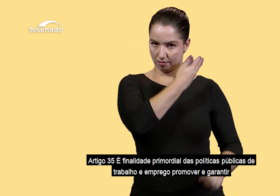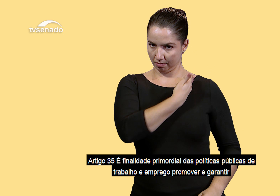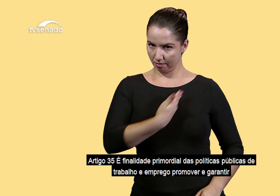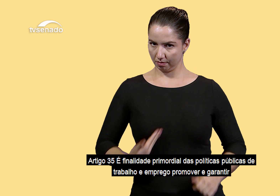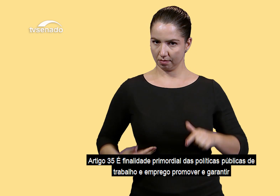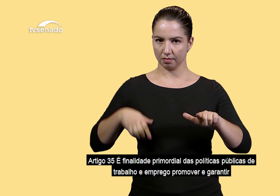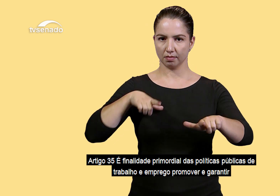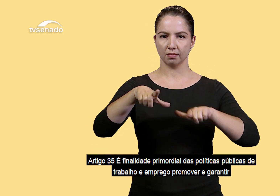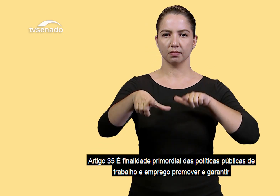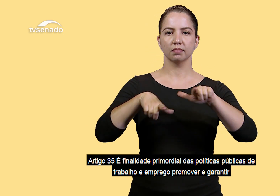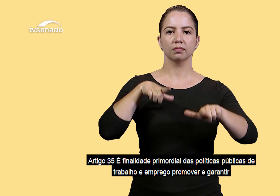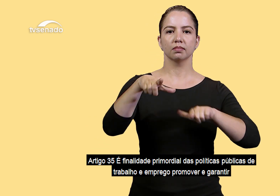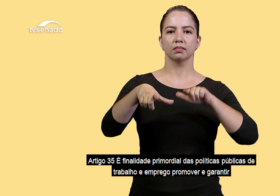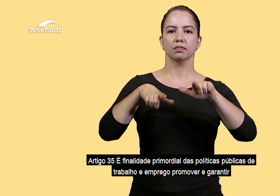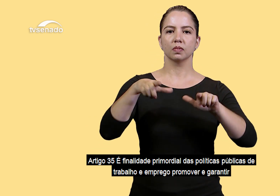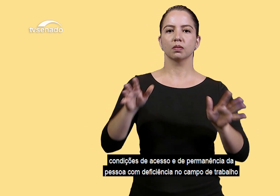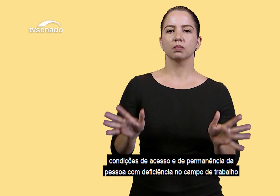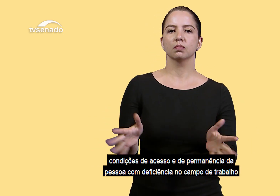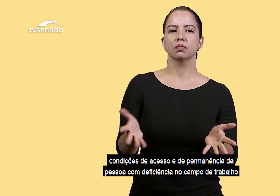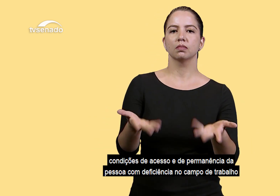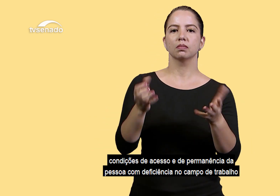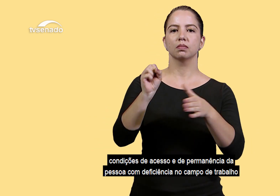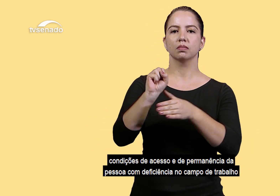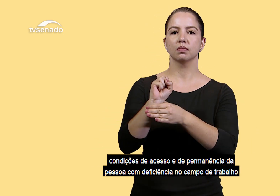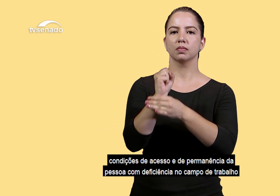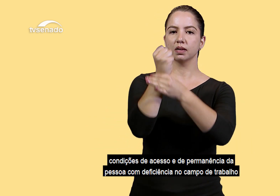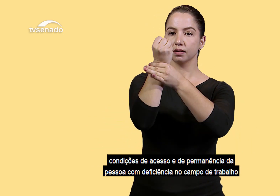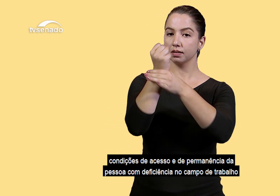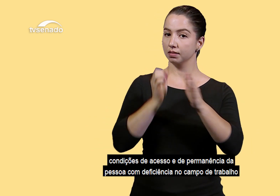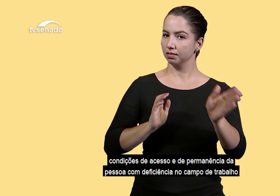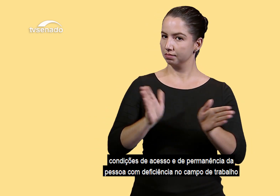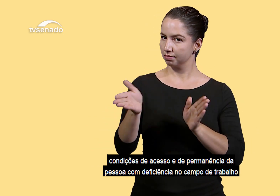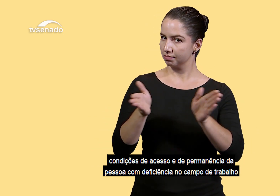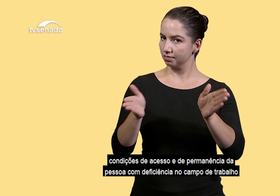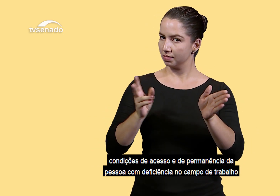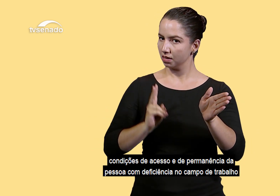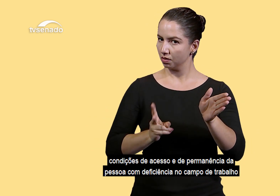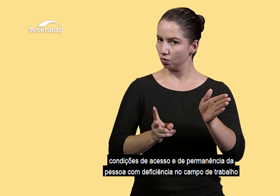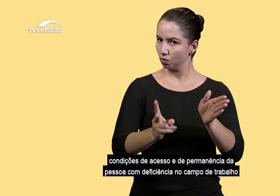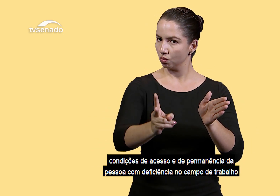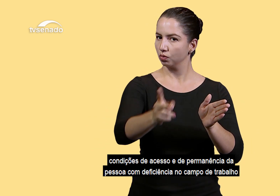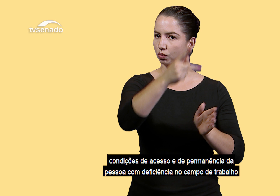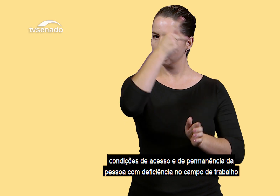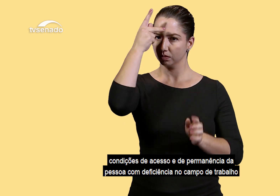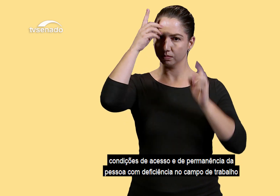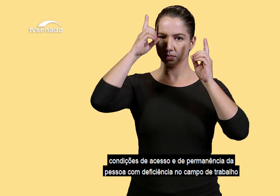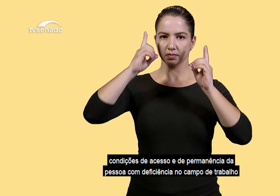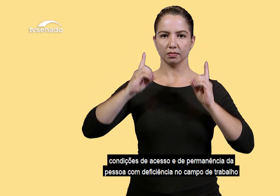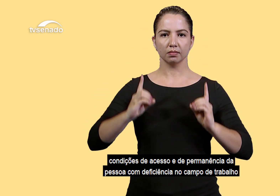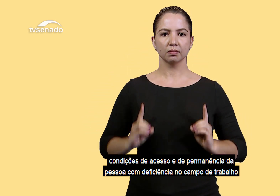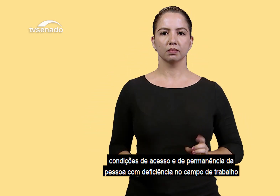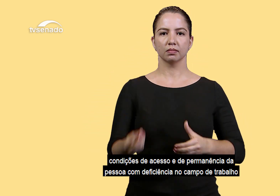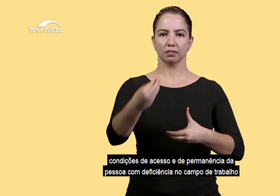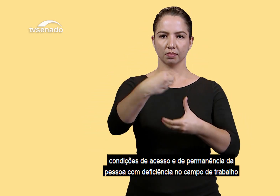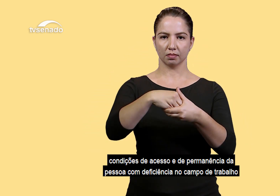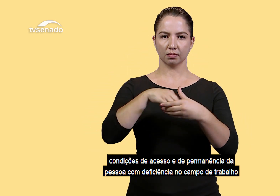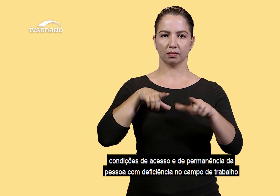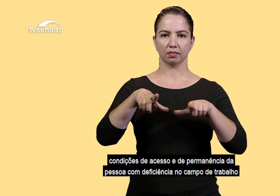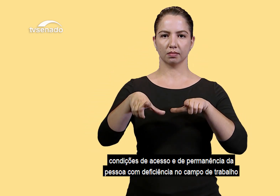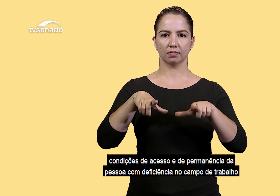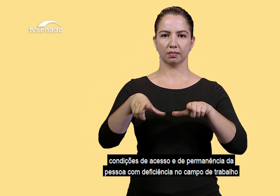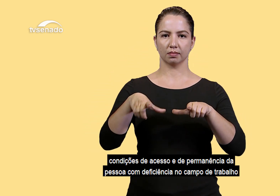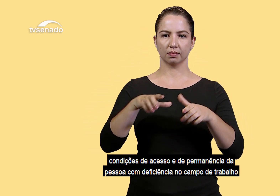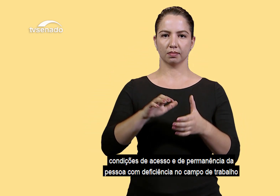emprego, promover e garantir condições de acesso e de permanência da pessoa com deficiência no campo de